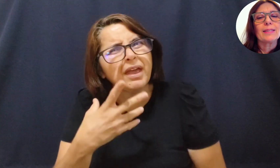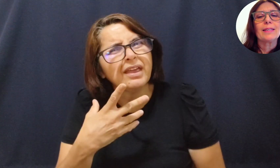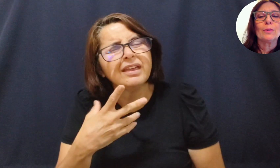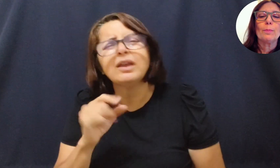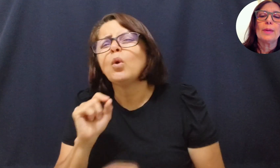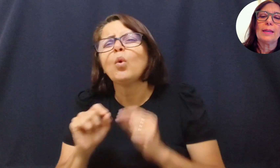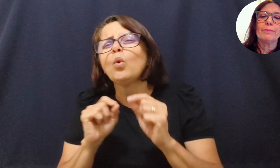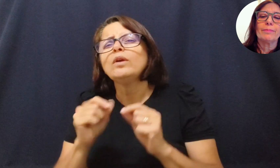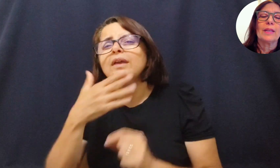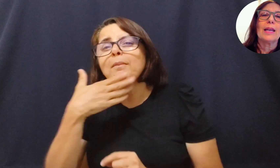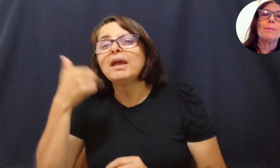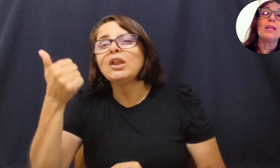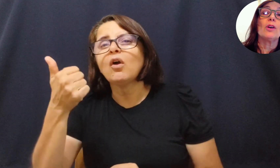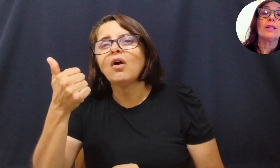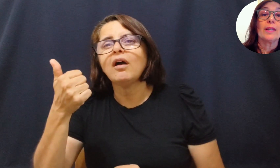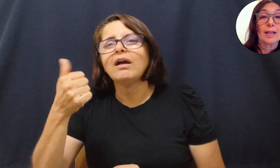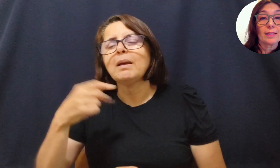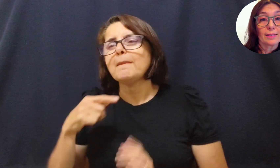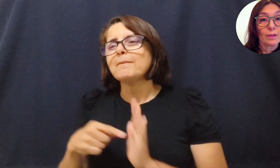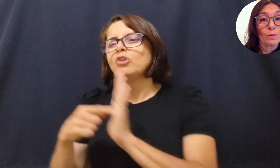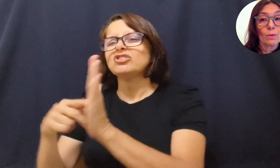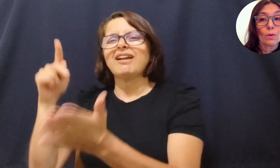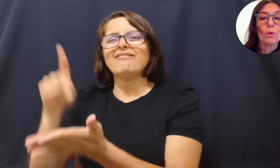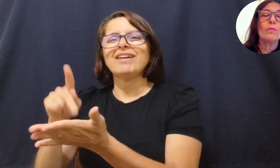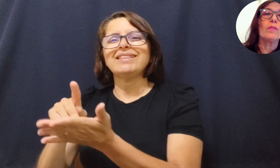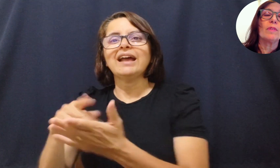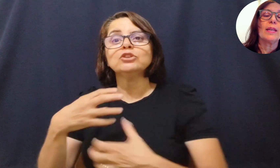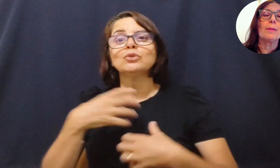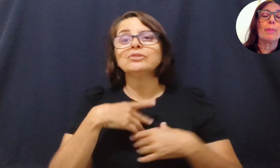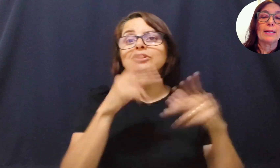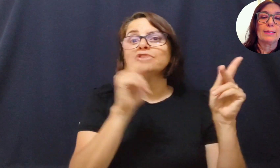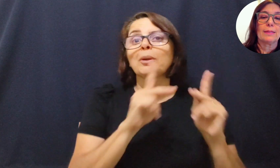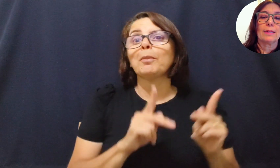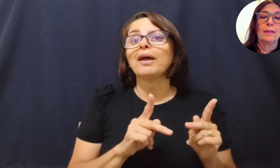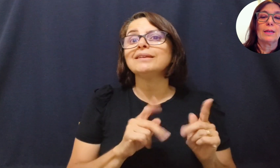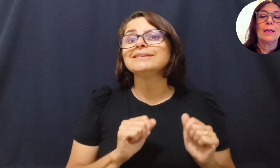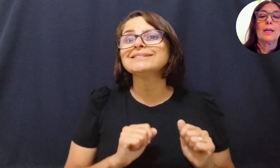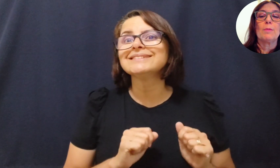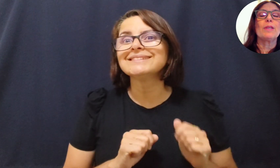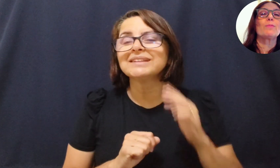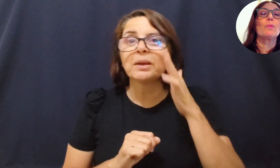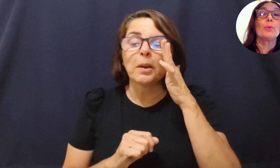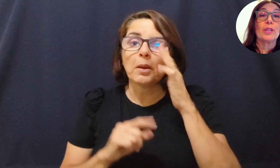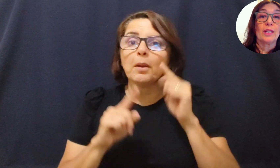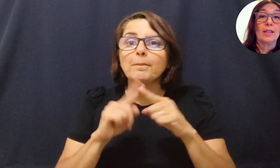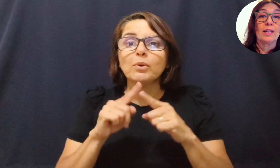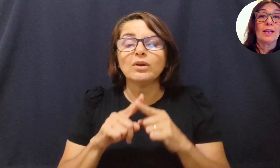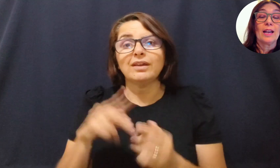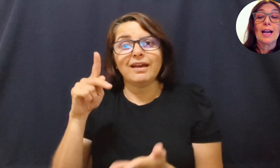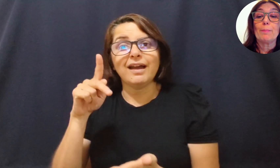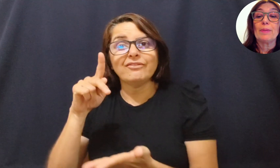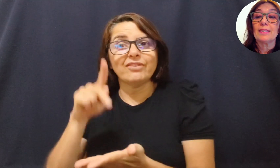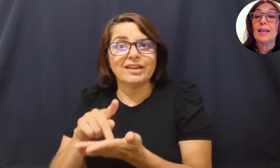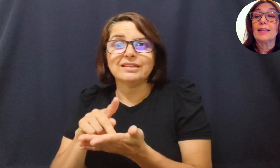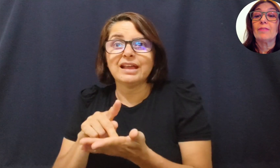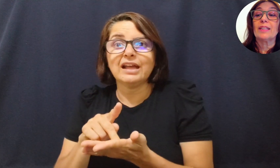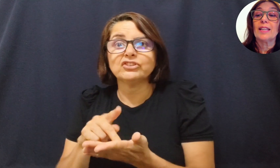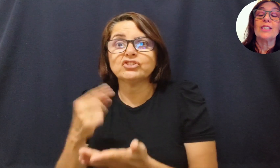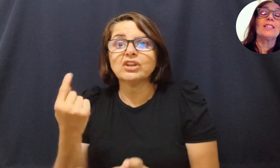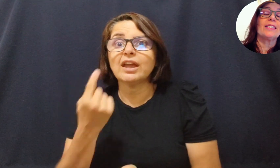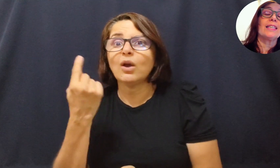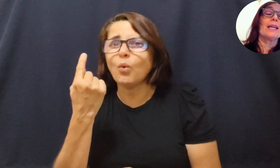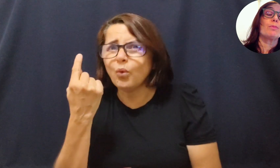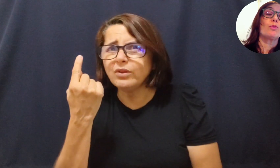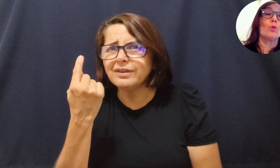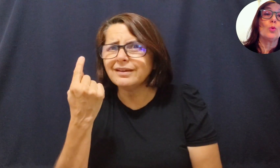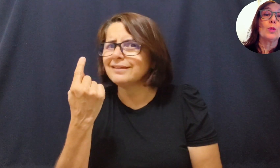Mas pensando bem, é melhor ter razão ou viver em paz? Mesmo porque, apesar da